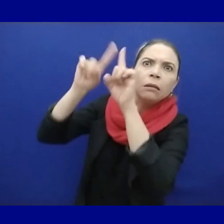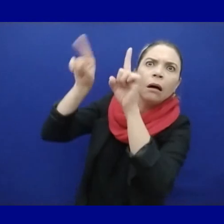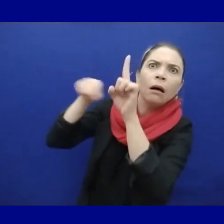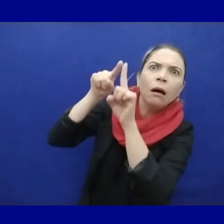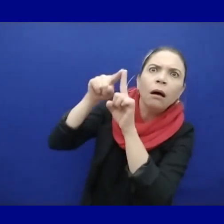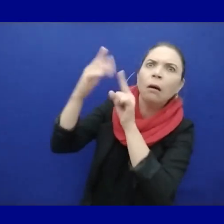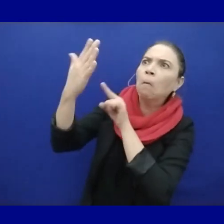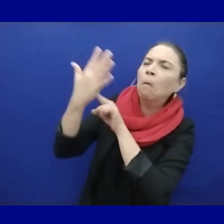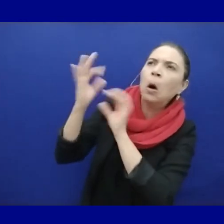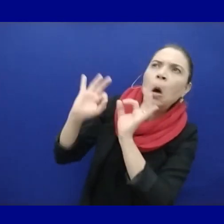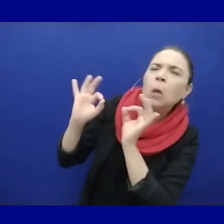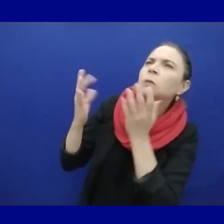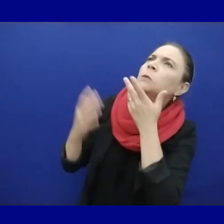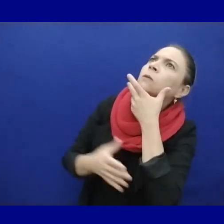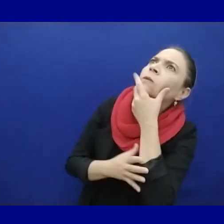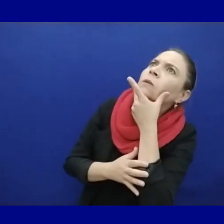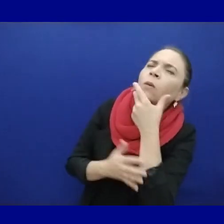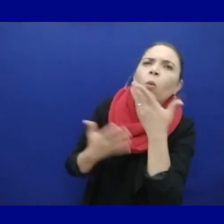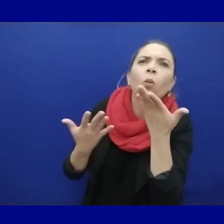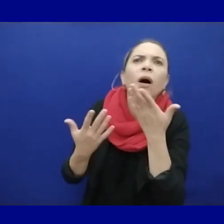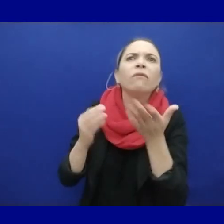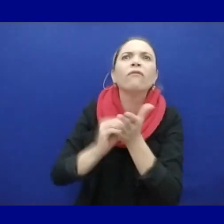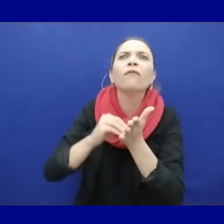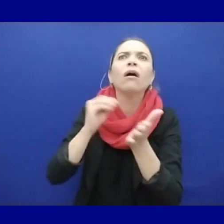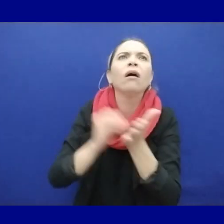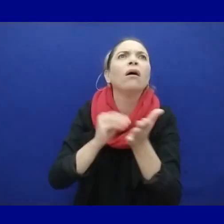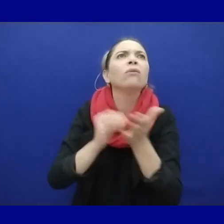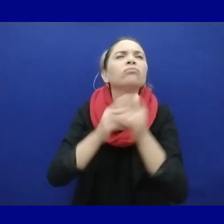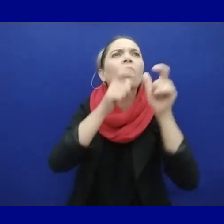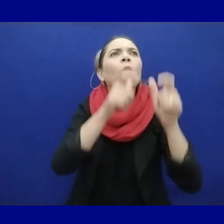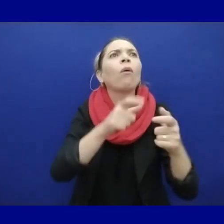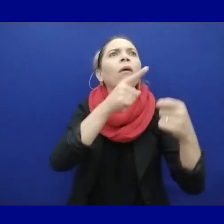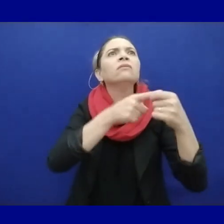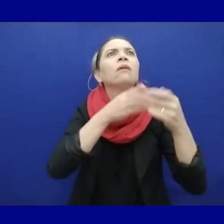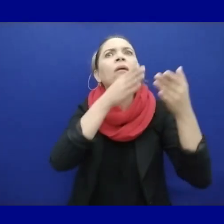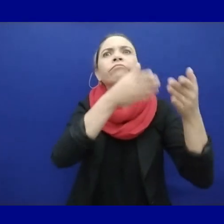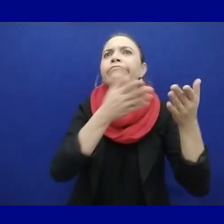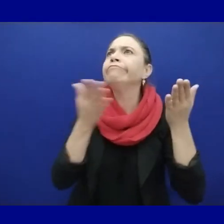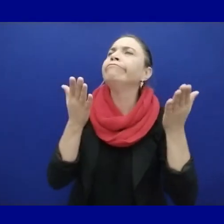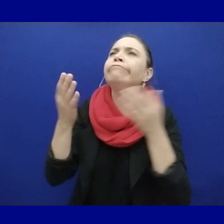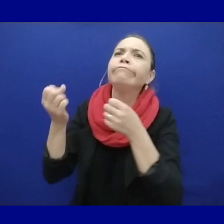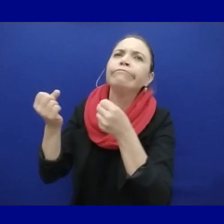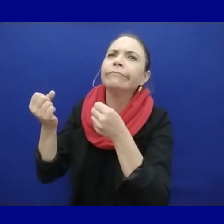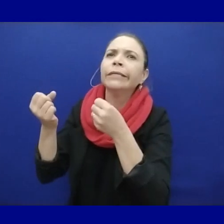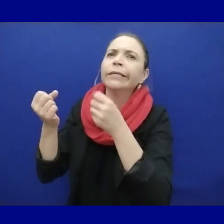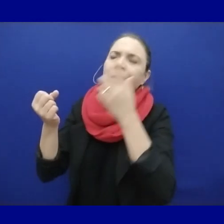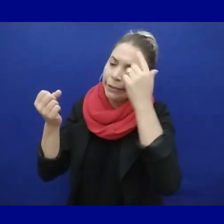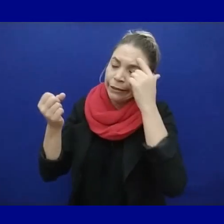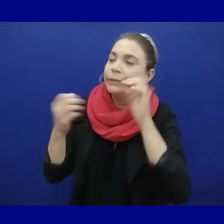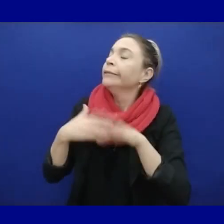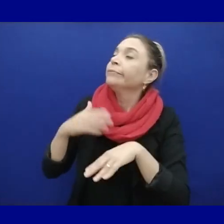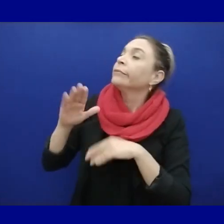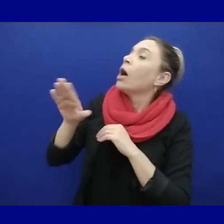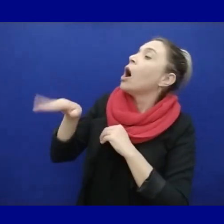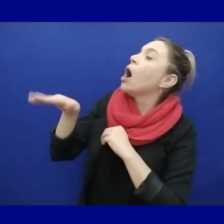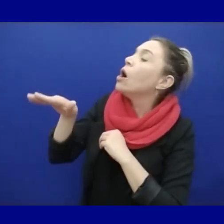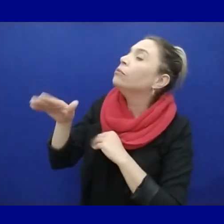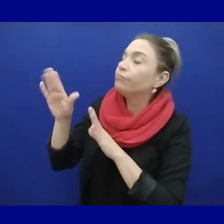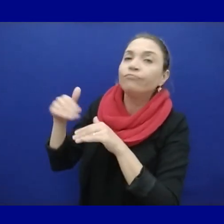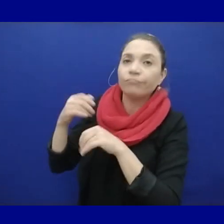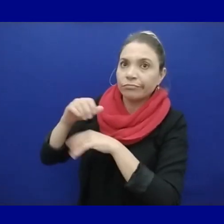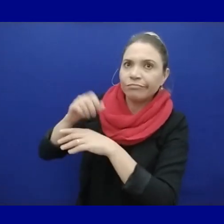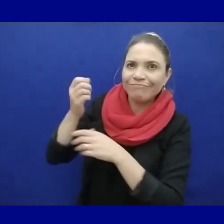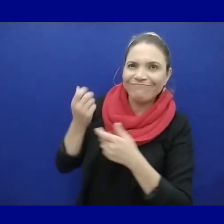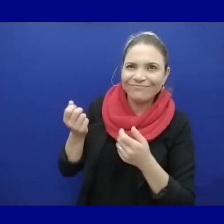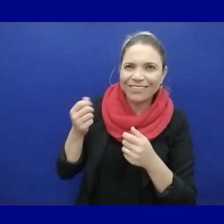sinalização indicava a proximidade do seu destino final, ele então buscou informações com algumas